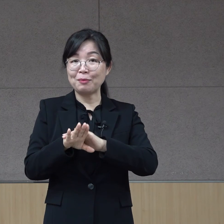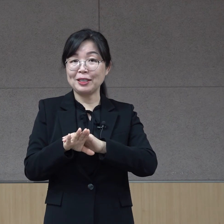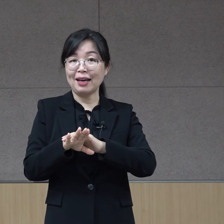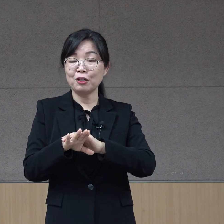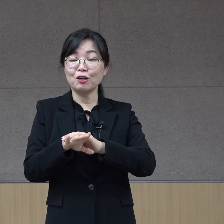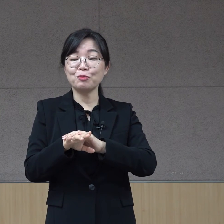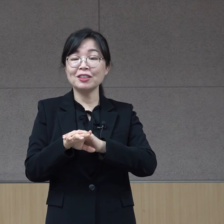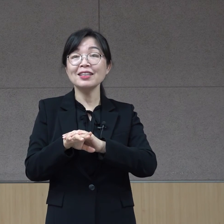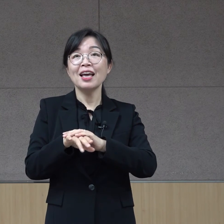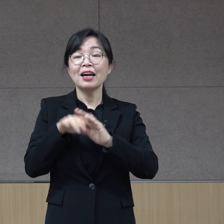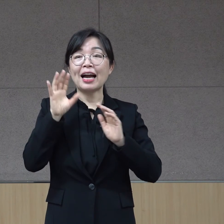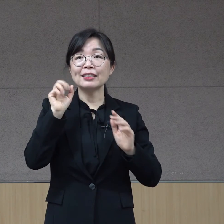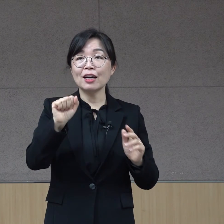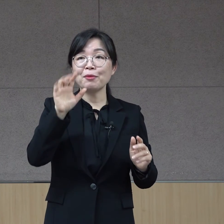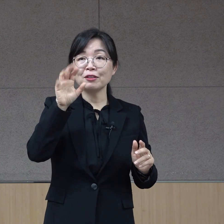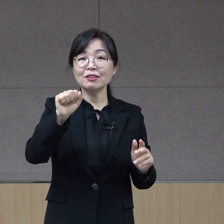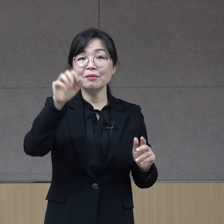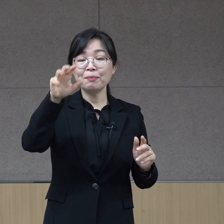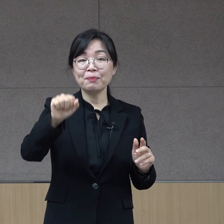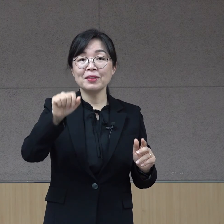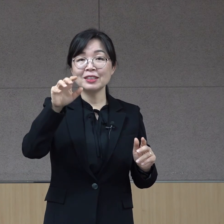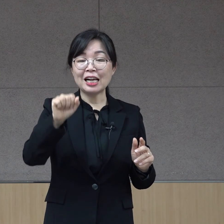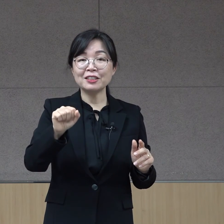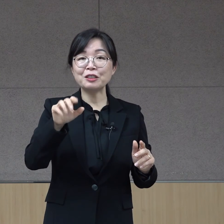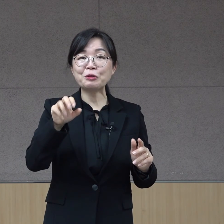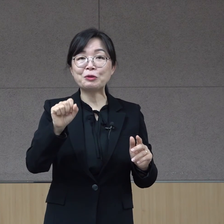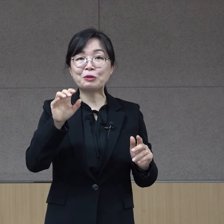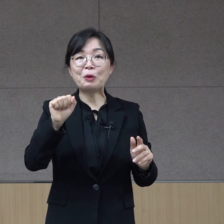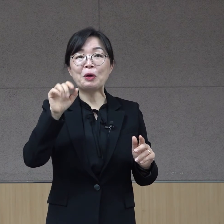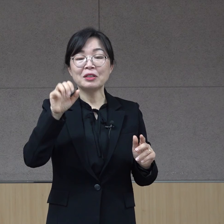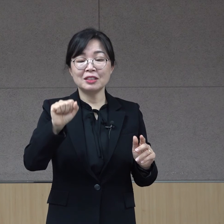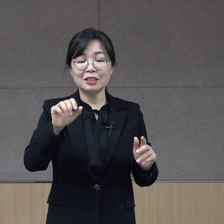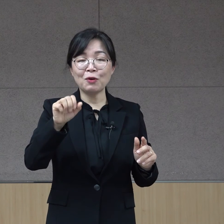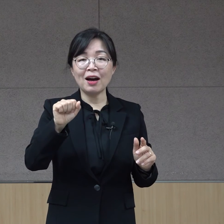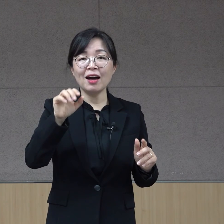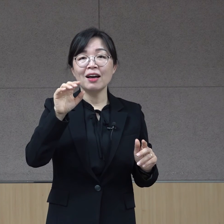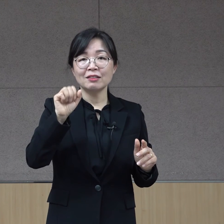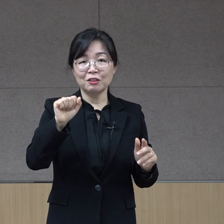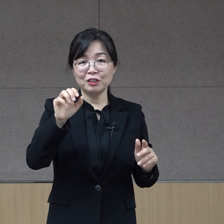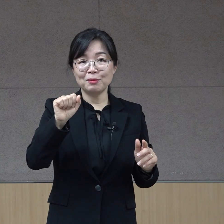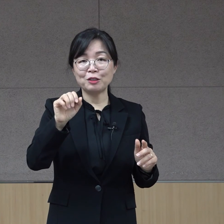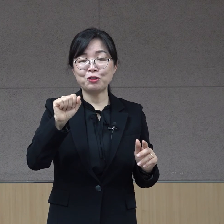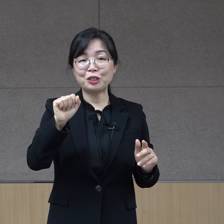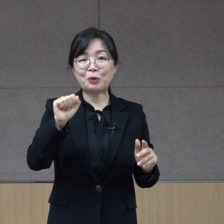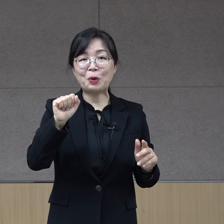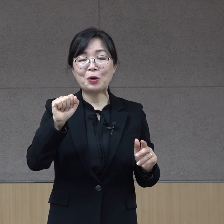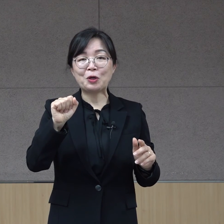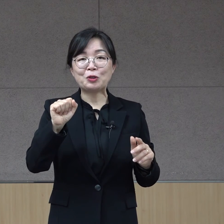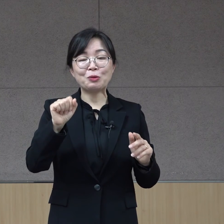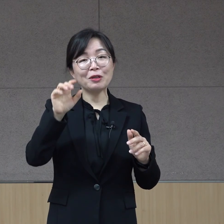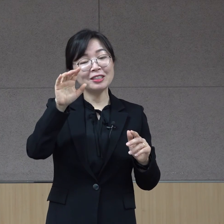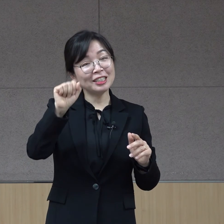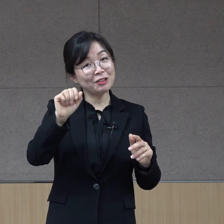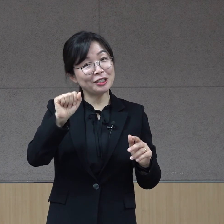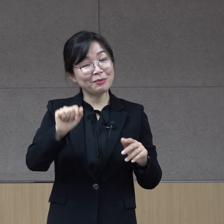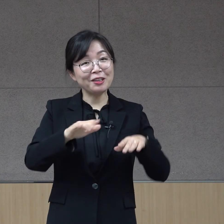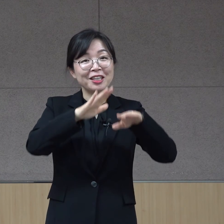합니다. 여러분은 가능하면은 잘 쓰는 손으로 지와 연습을 해주시고 좀 더 익숙해지면